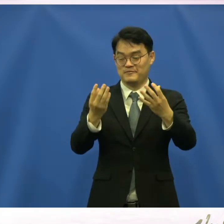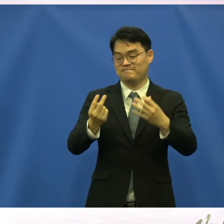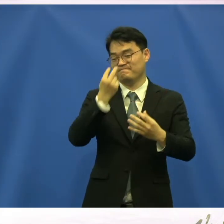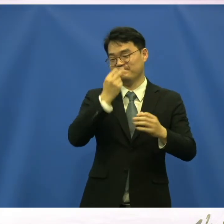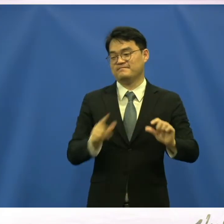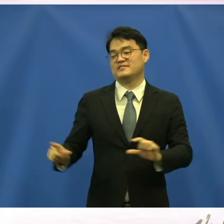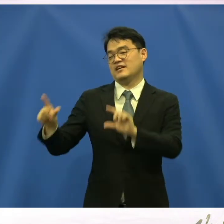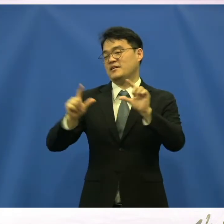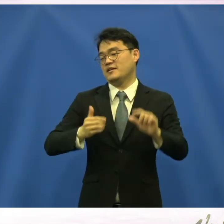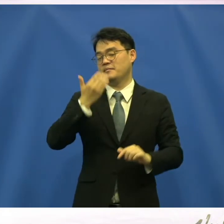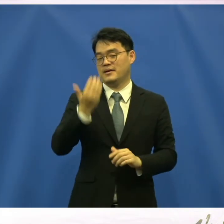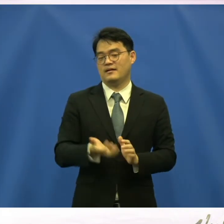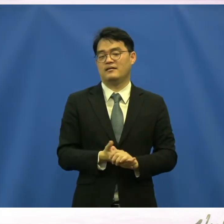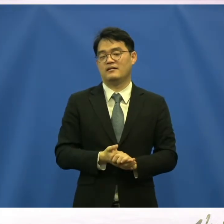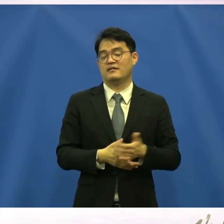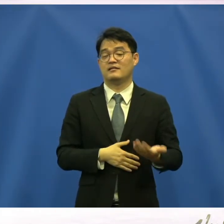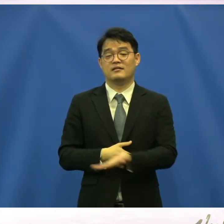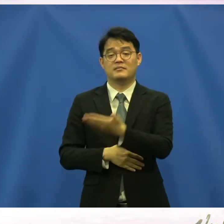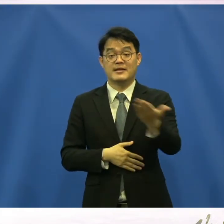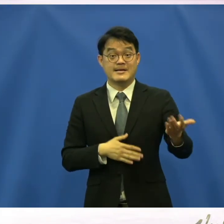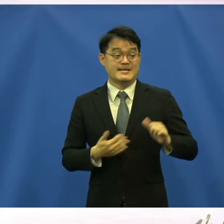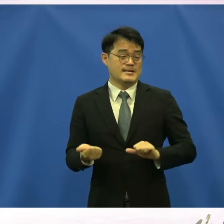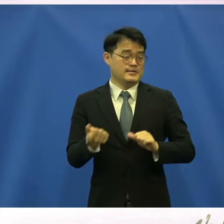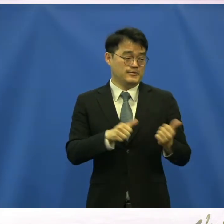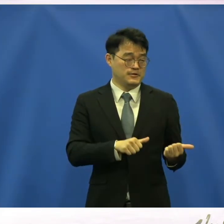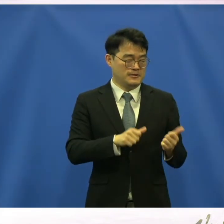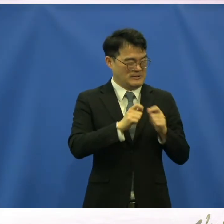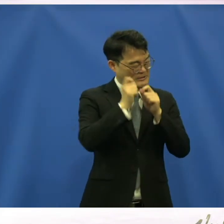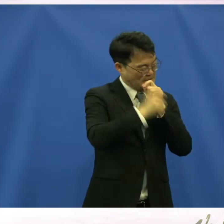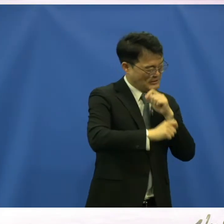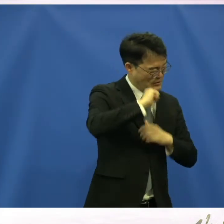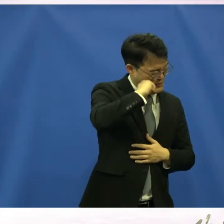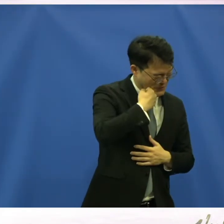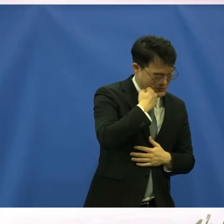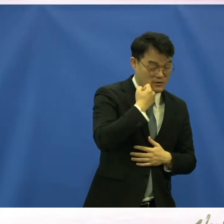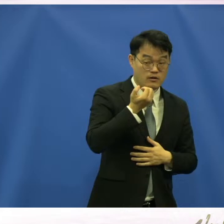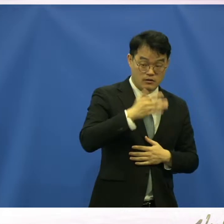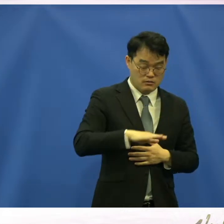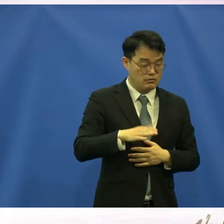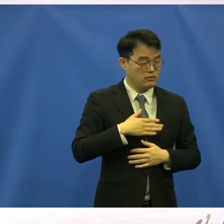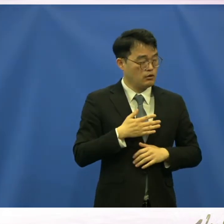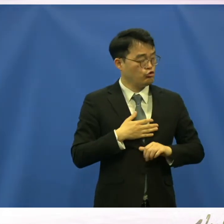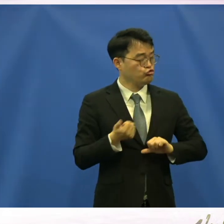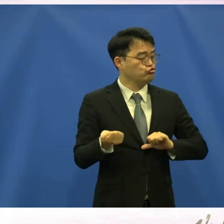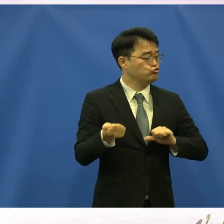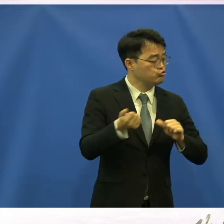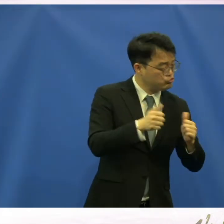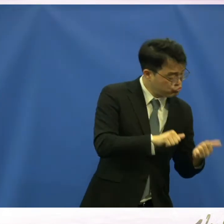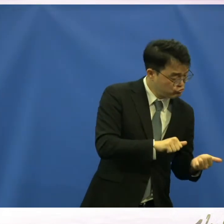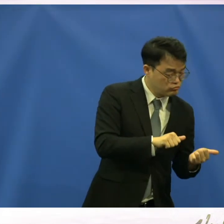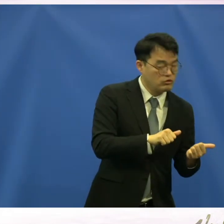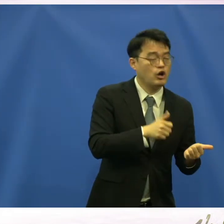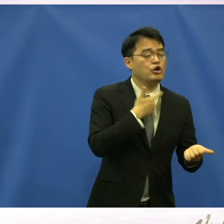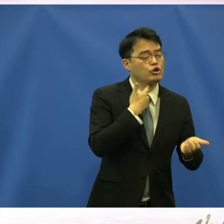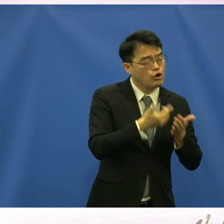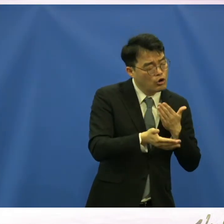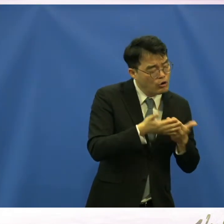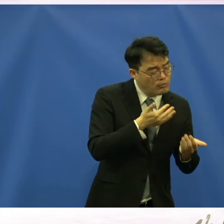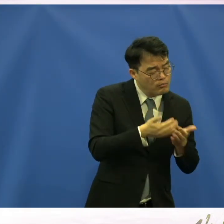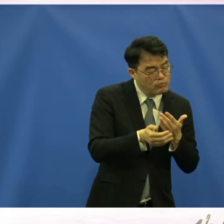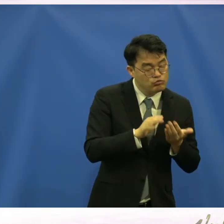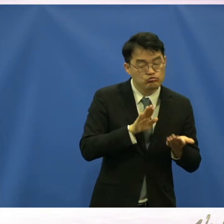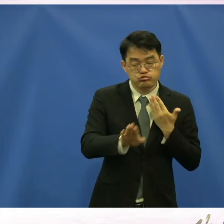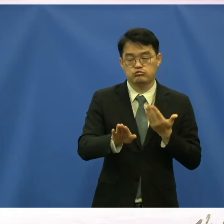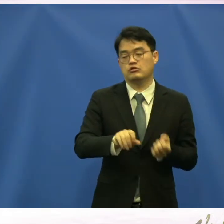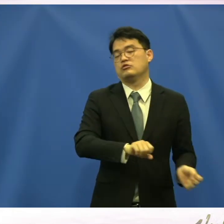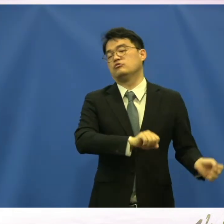여러분, 죽는 건 어려운 일입니다. 그러나 죽음을 경험해야 부활을 경험합니다. 자, 그런데 우리가 말씀대로